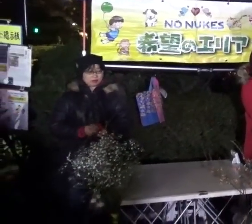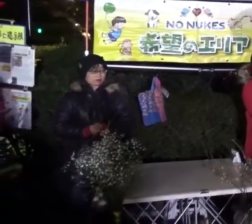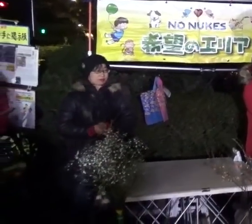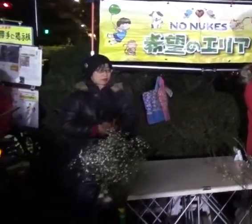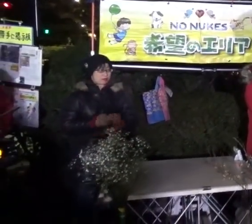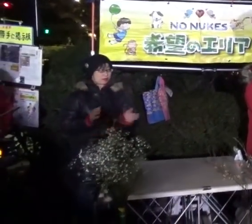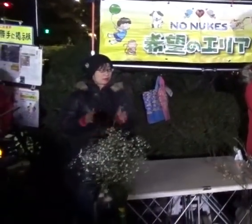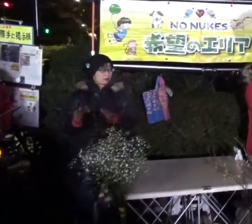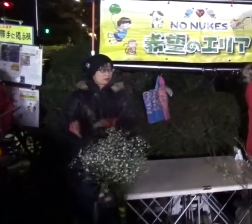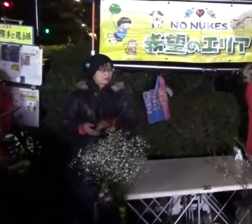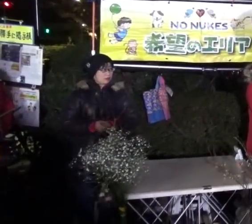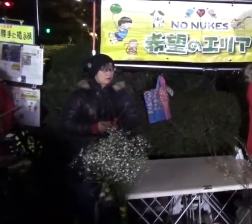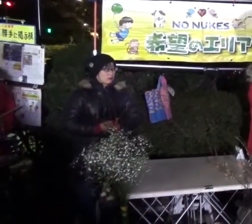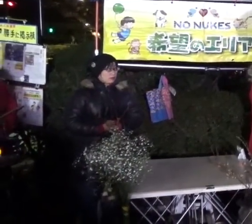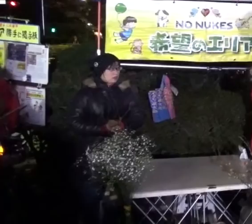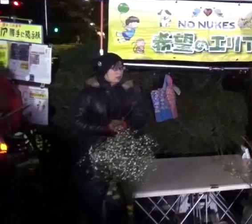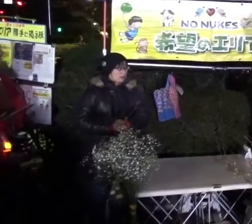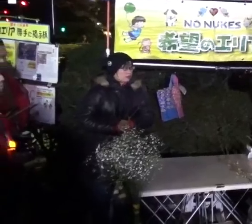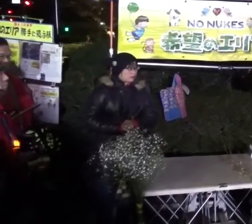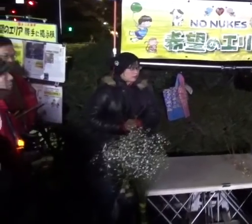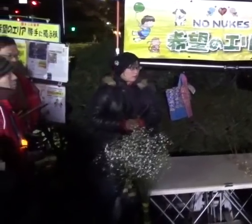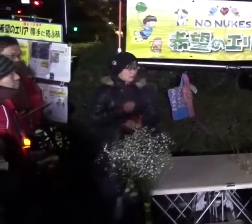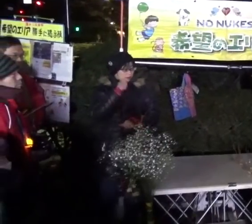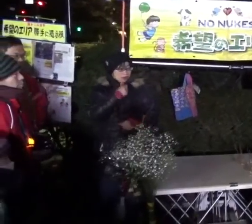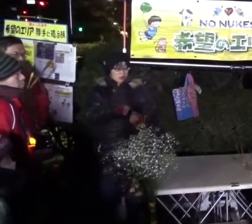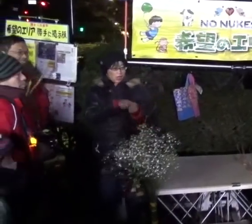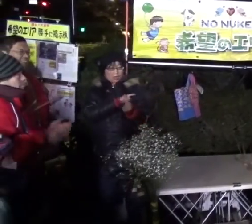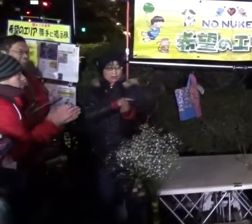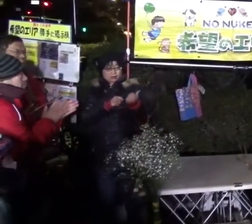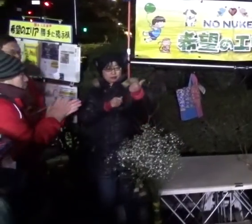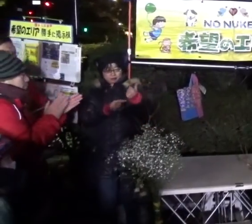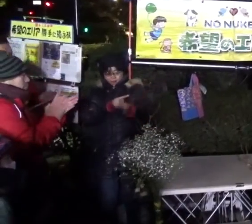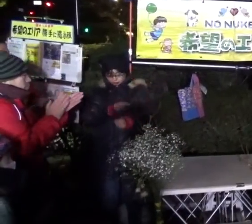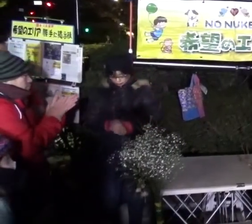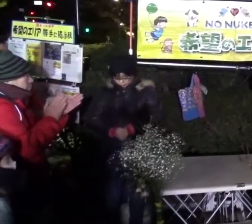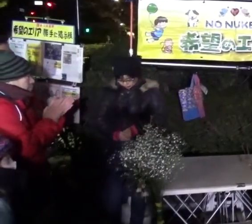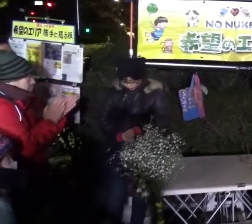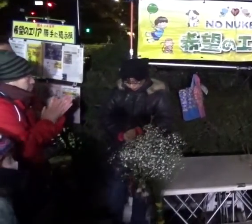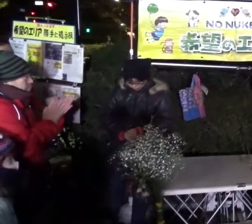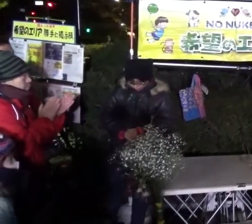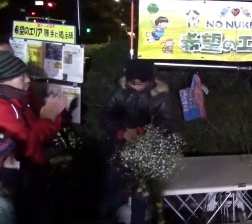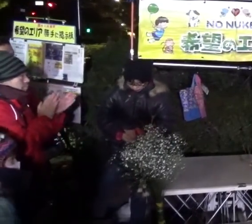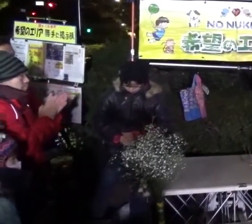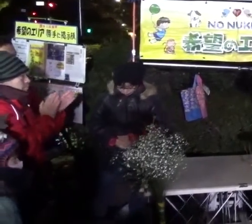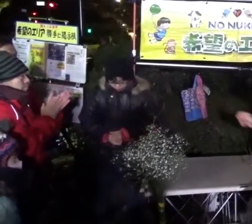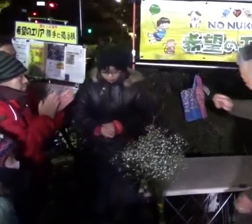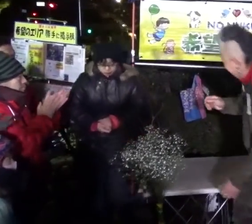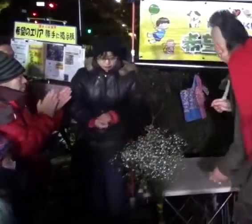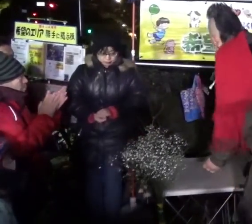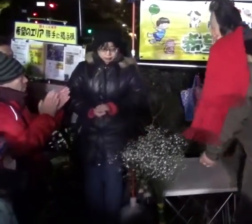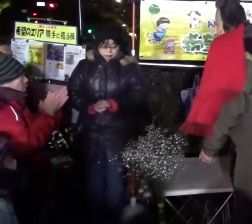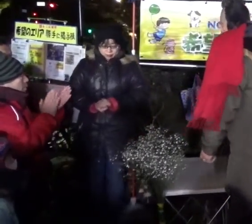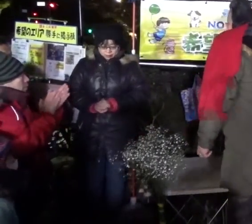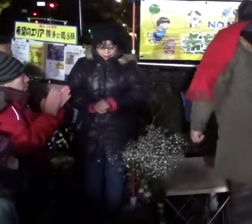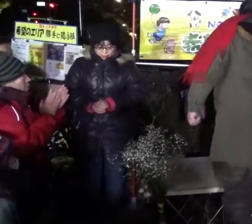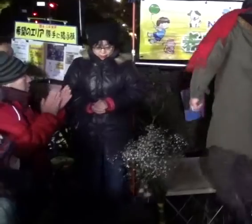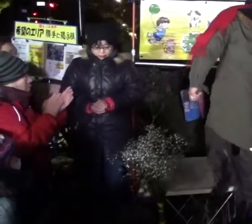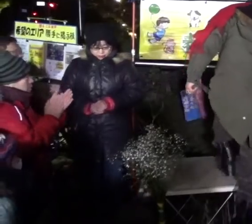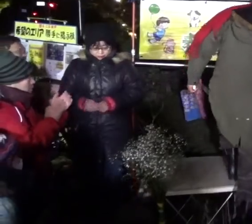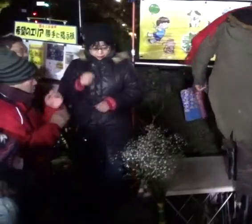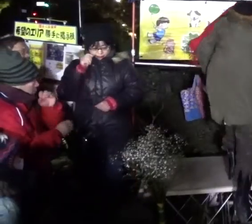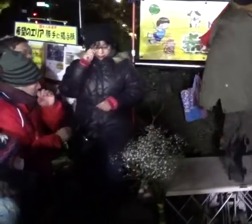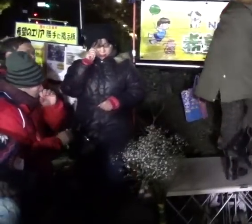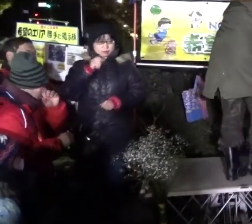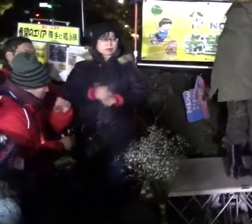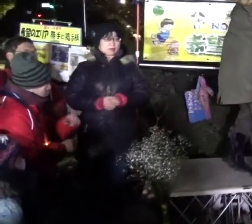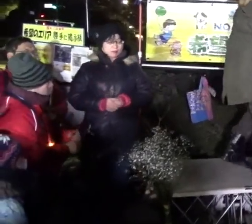では力さん、はい、力さんです、お願いします。ありがとうございます。 は